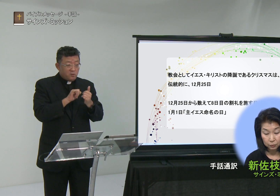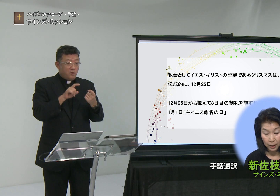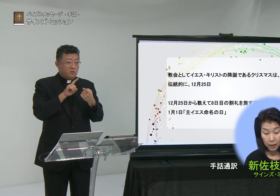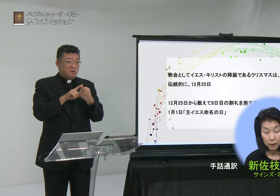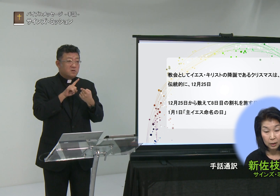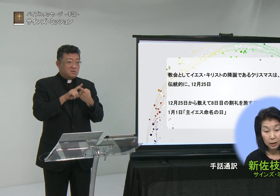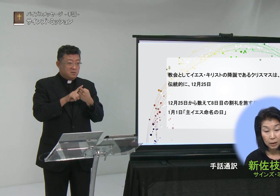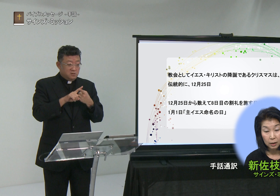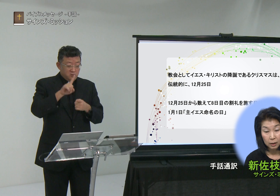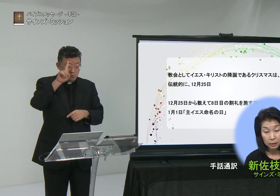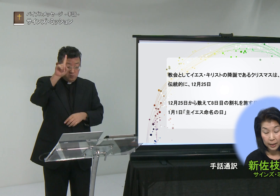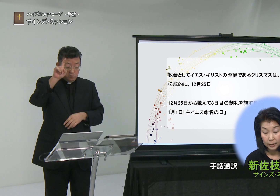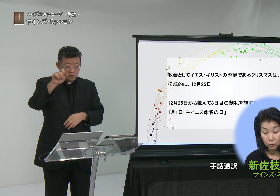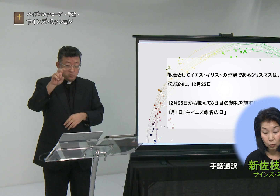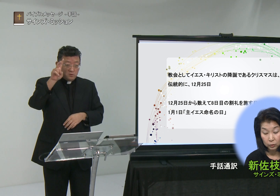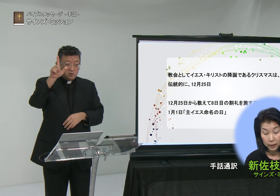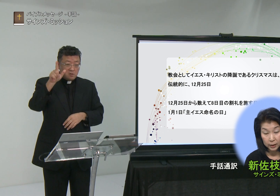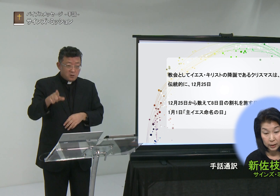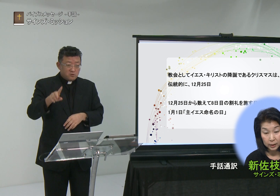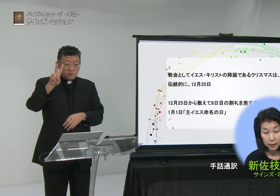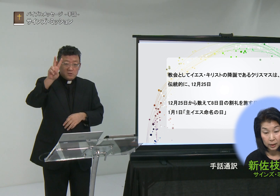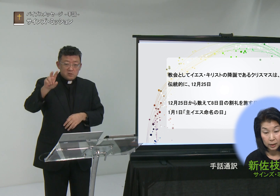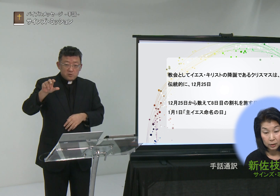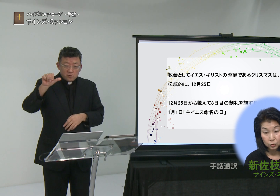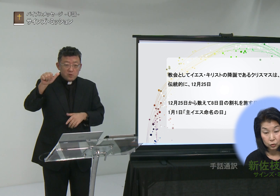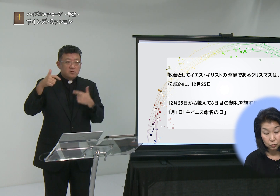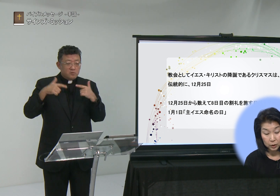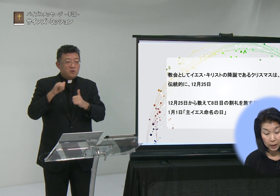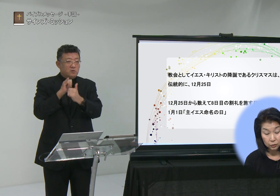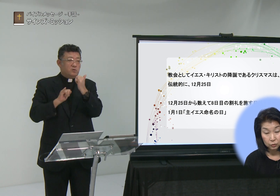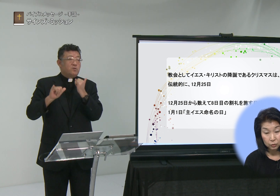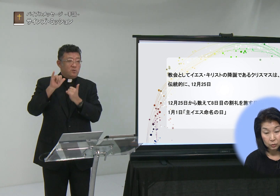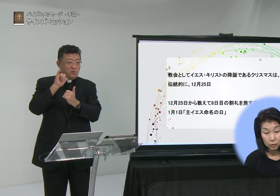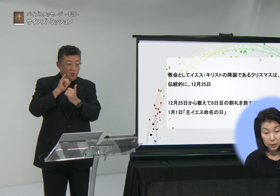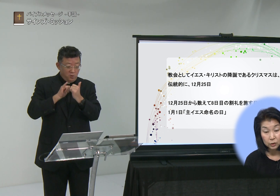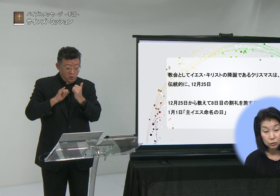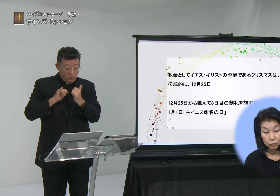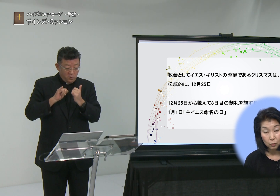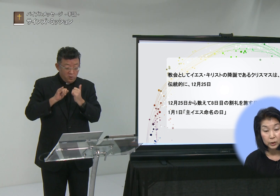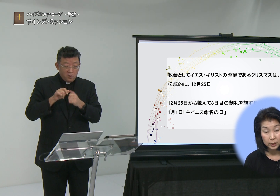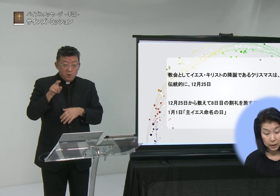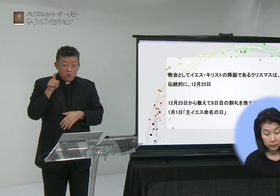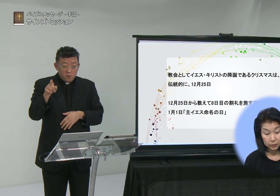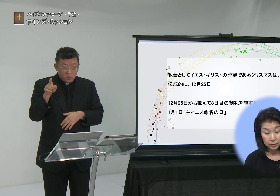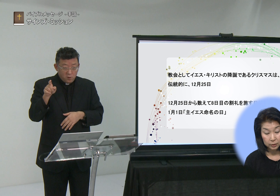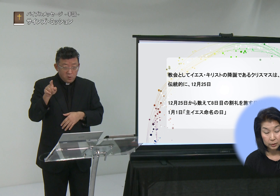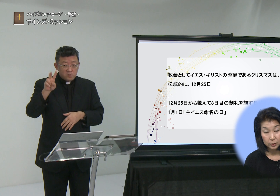は伝統的に12月25日です